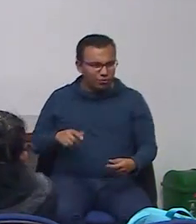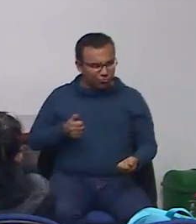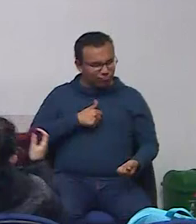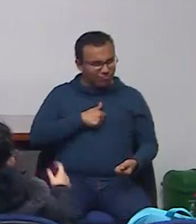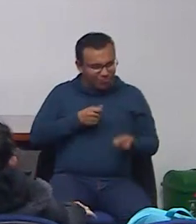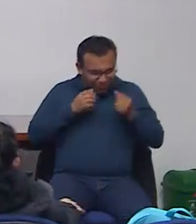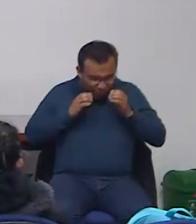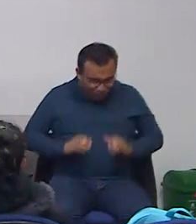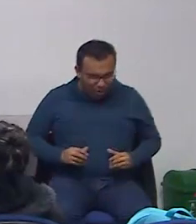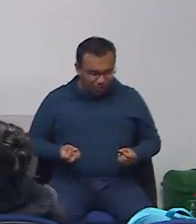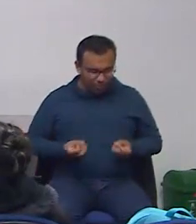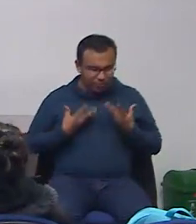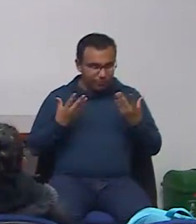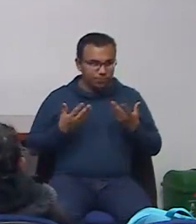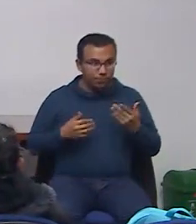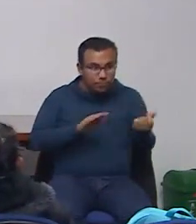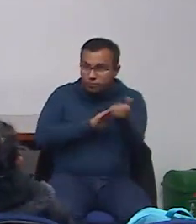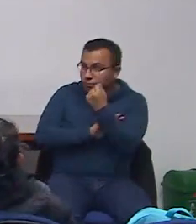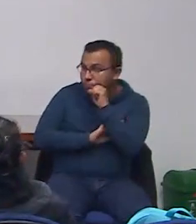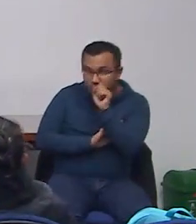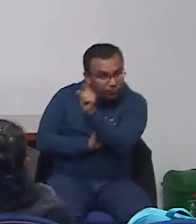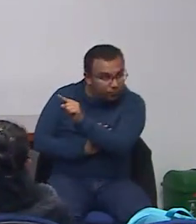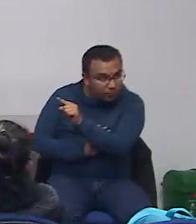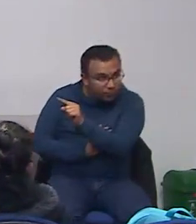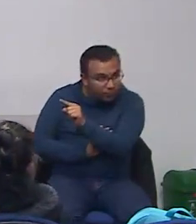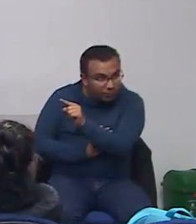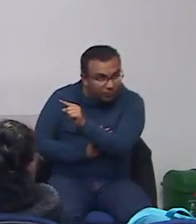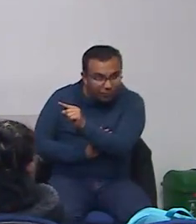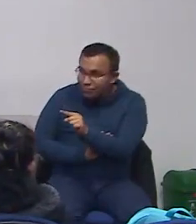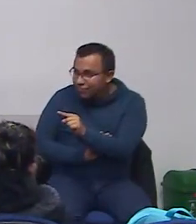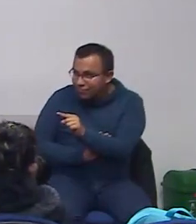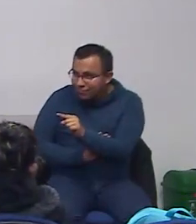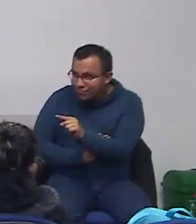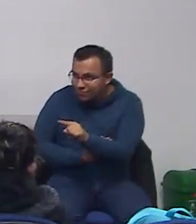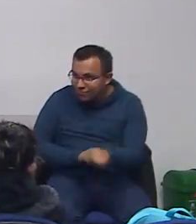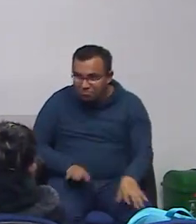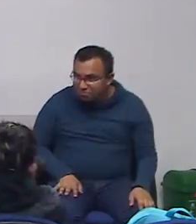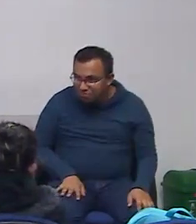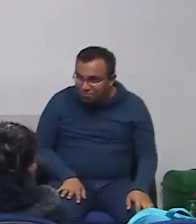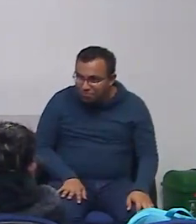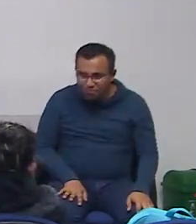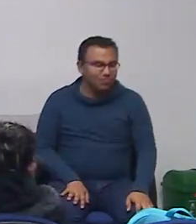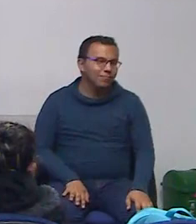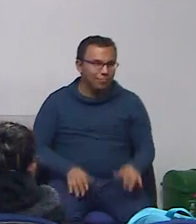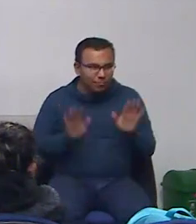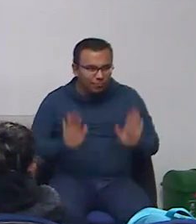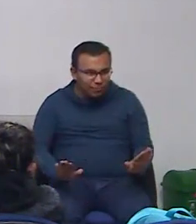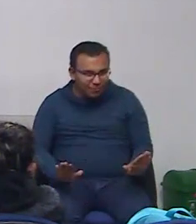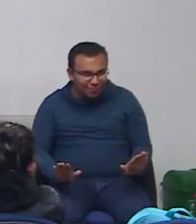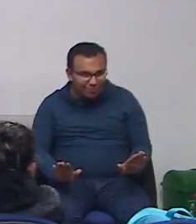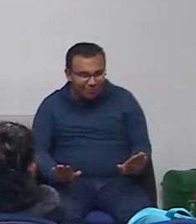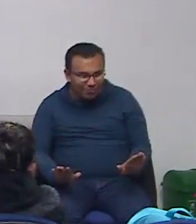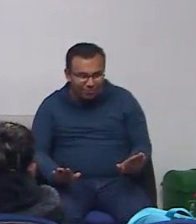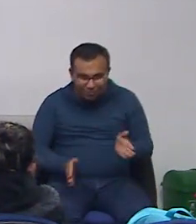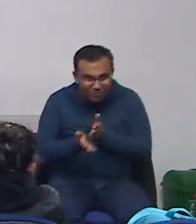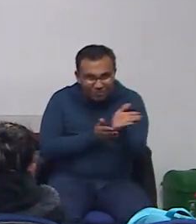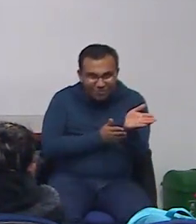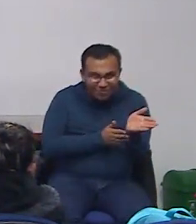otra vez del Ritmo alguna pregunta hasta el momento no paramos